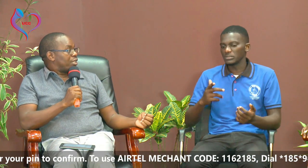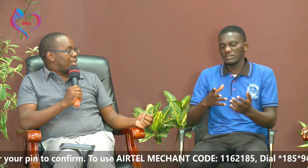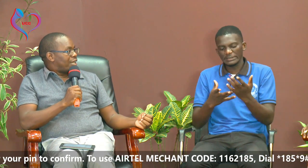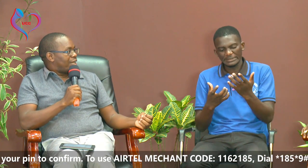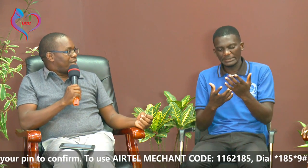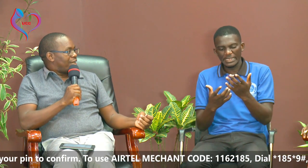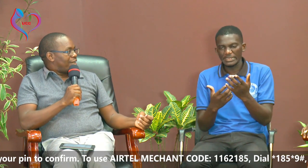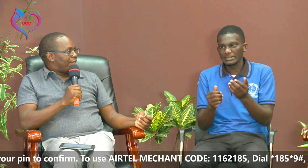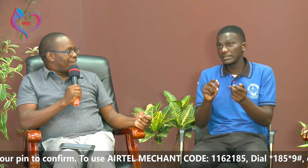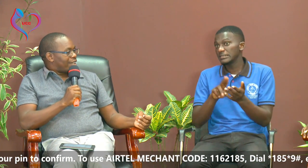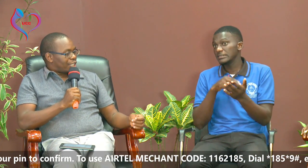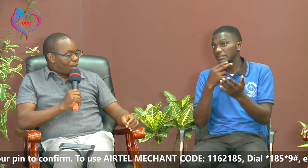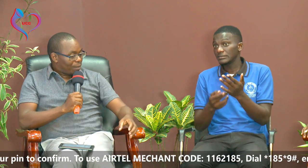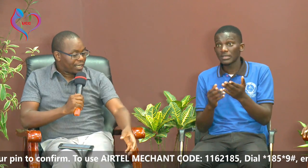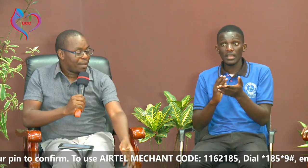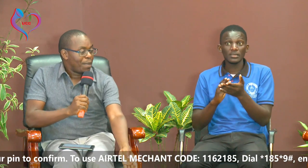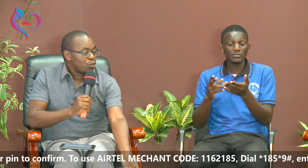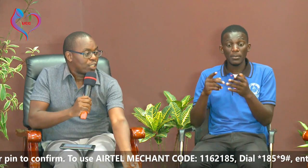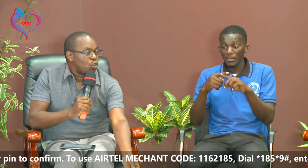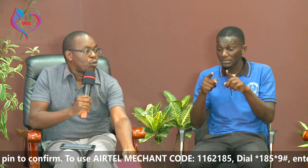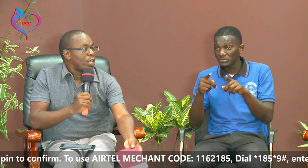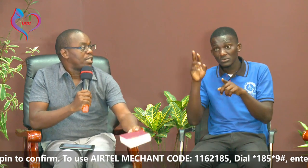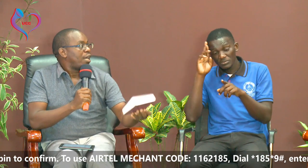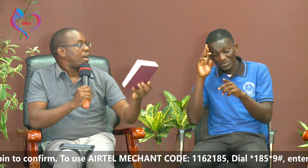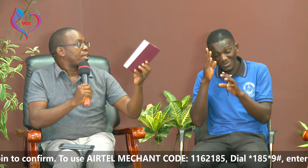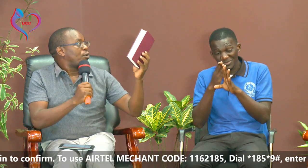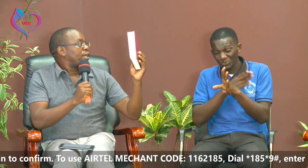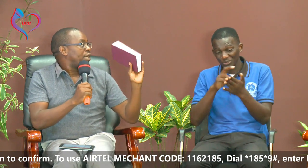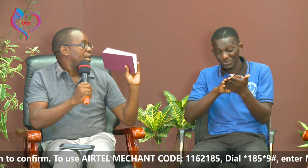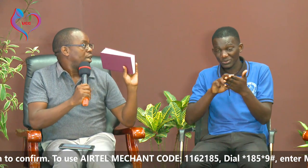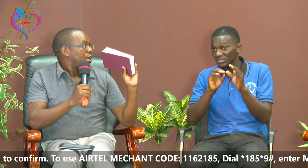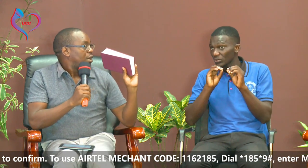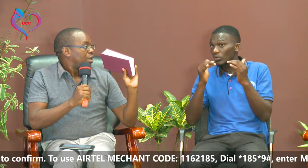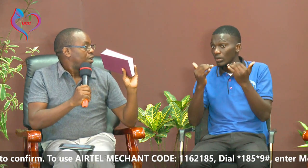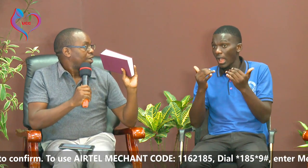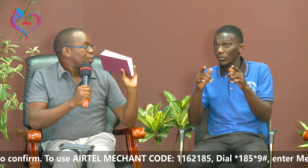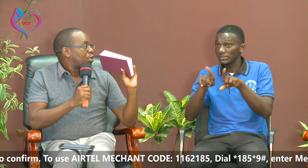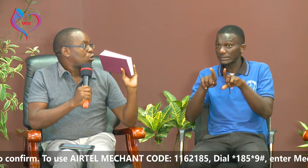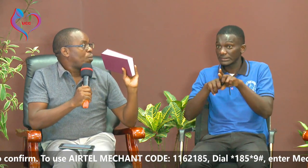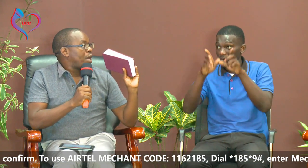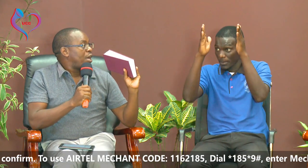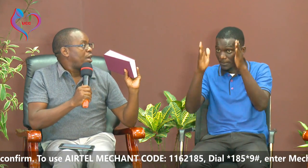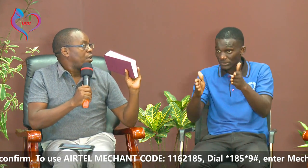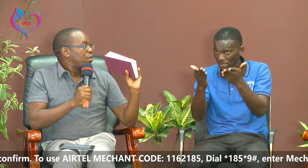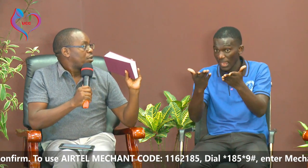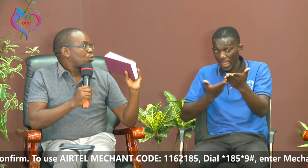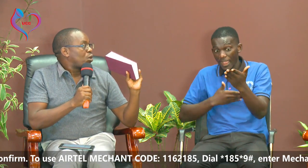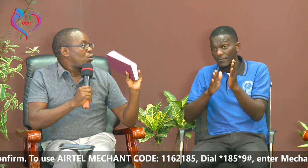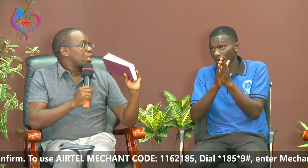Mivira. Nga tuwakebe demanyo katinomu tuyajira kaa katabo ke. Ketuta soma, tusoka koze